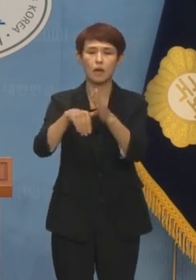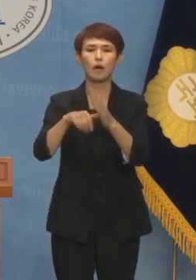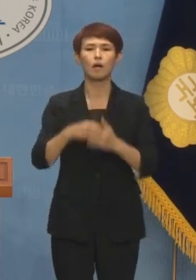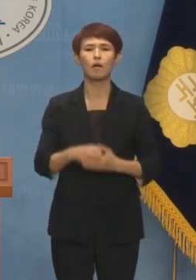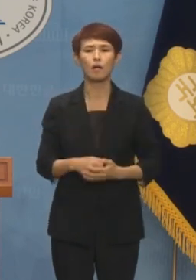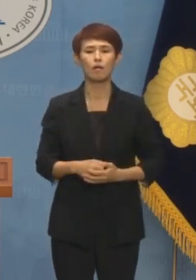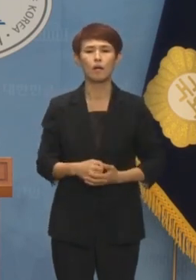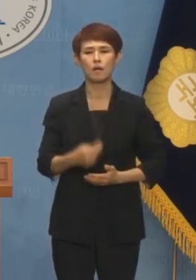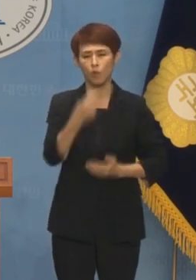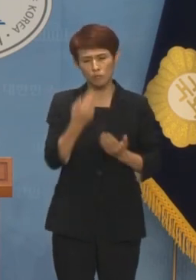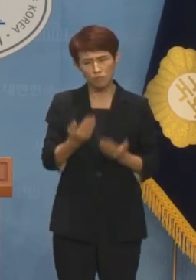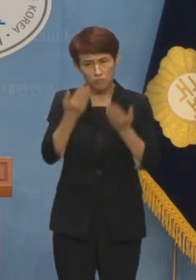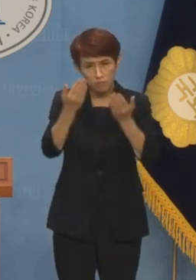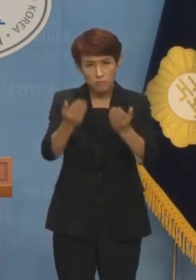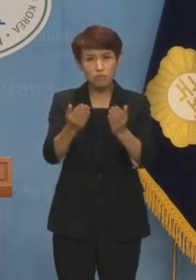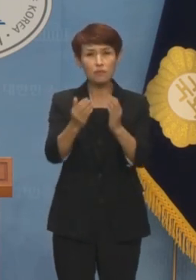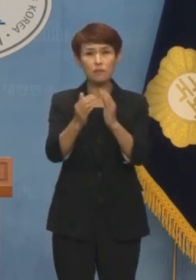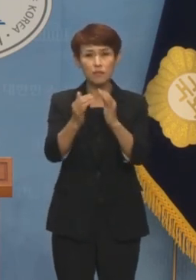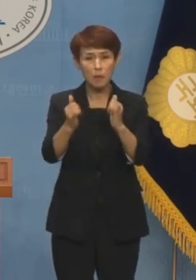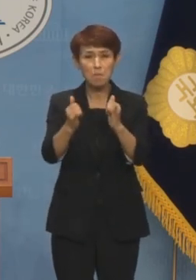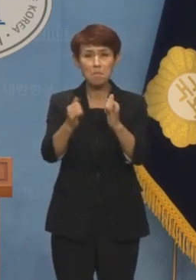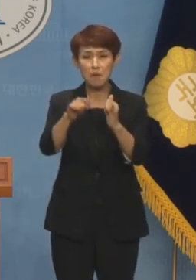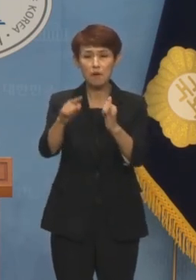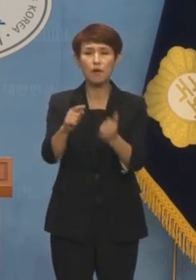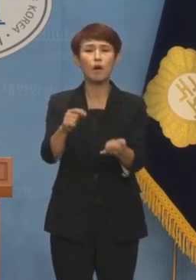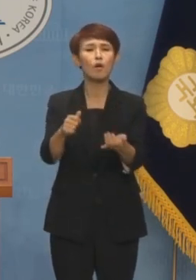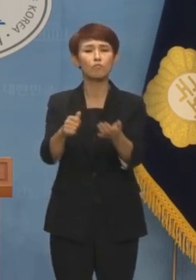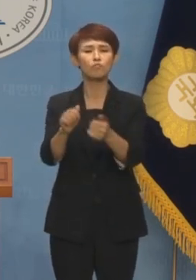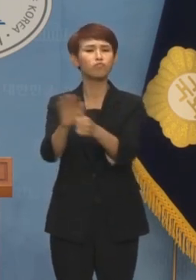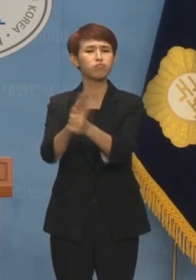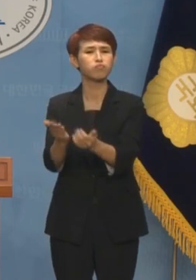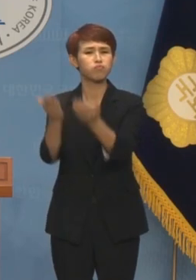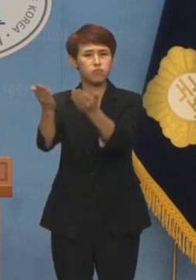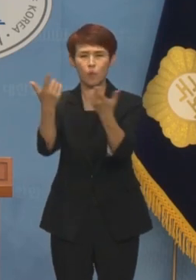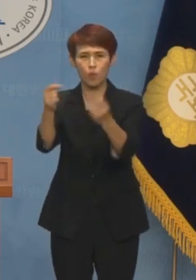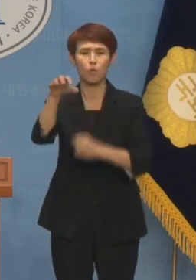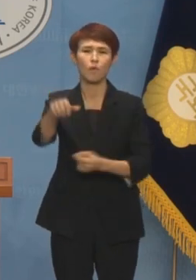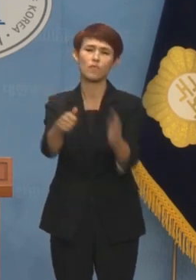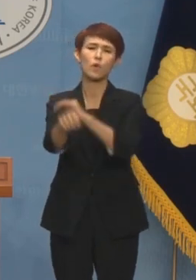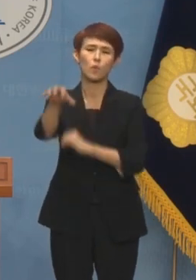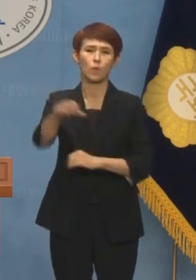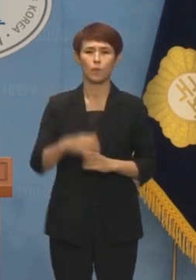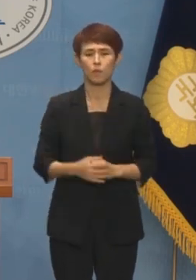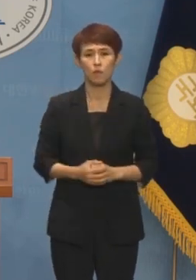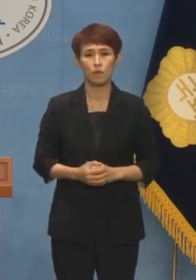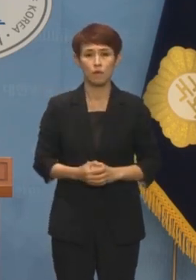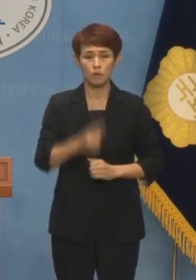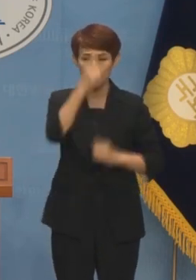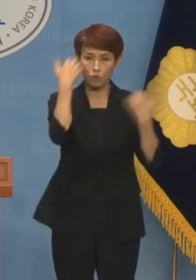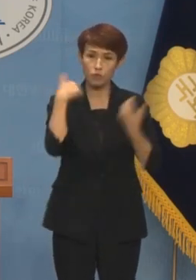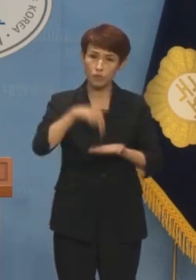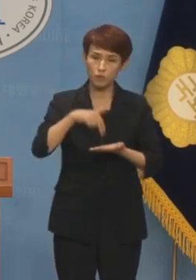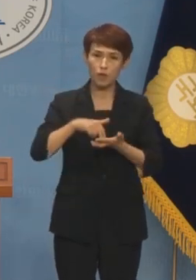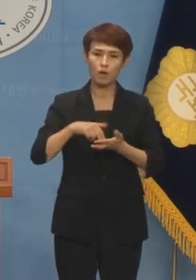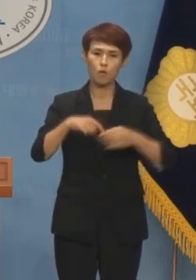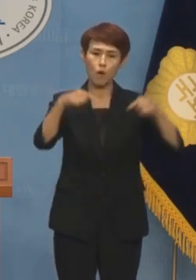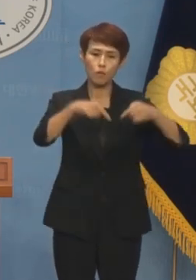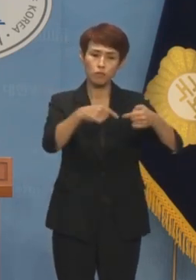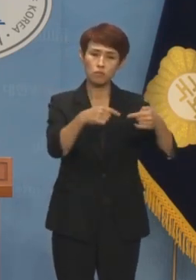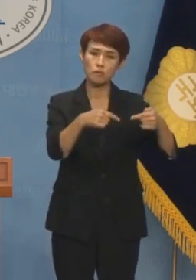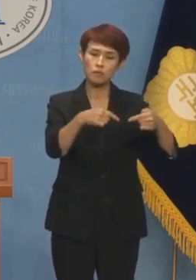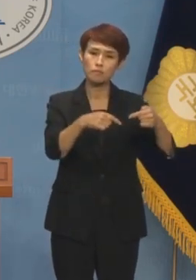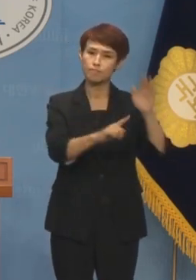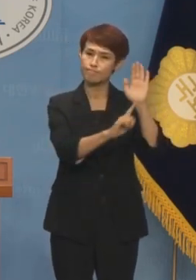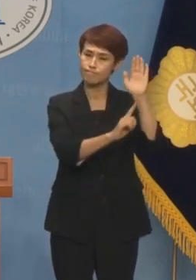위해 목숨을 바친 영령을 떠받드는 시설입니다. 우리 정부에서는 외교부 대변인